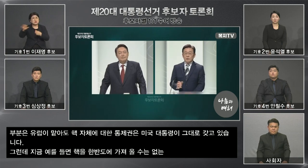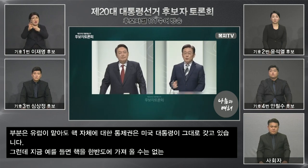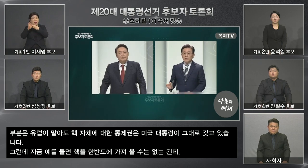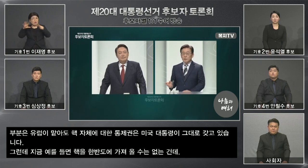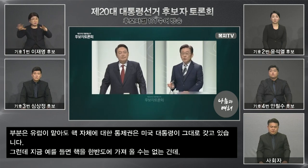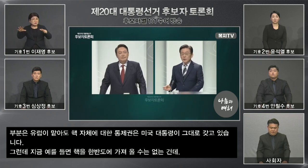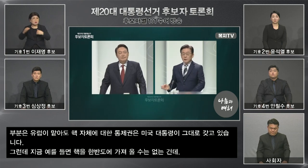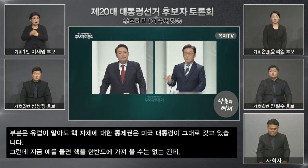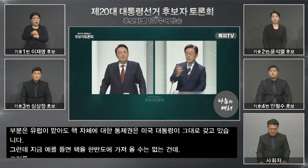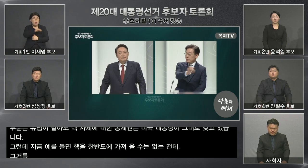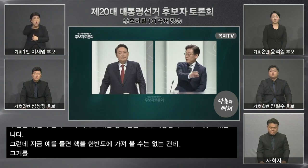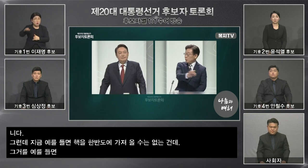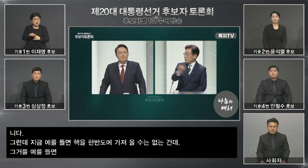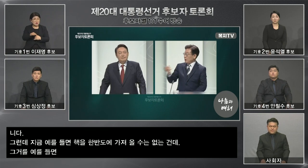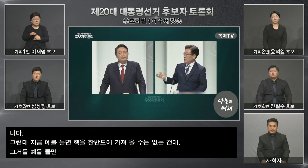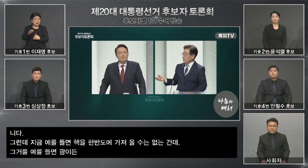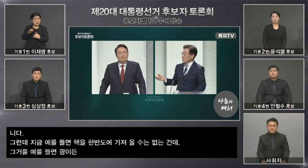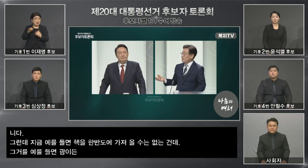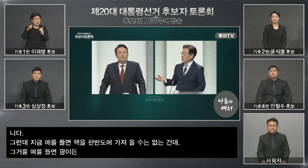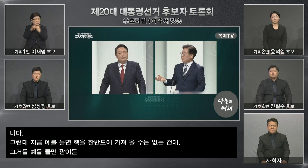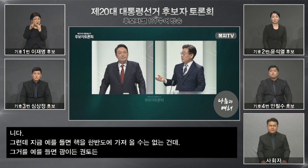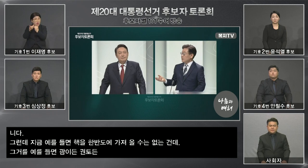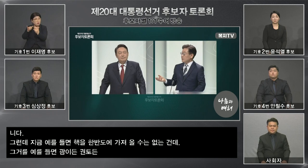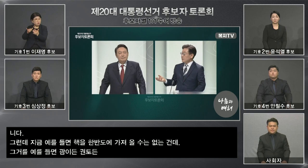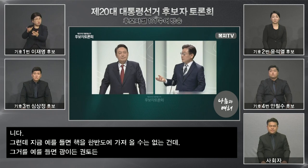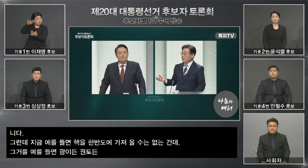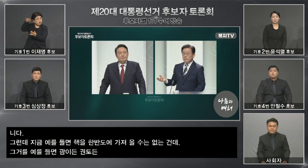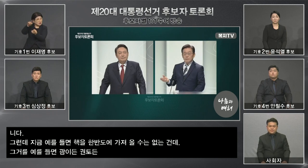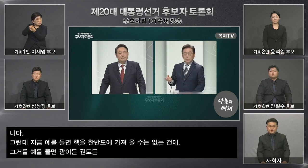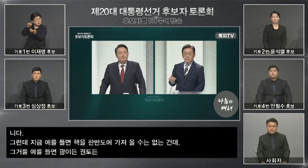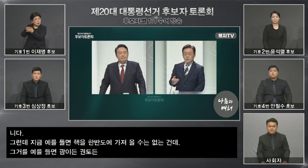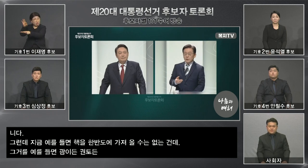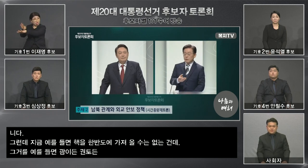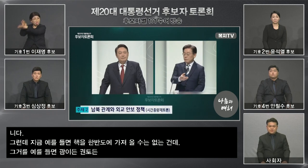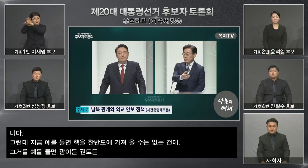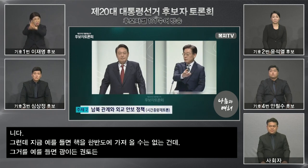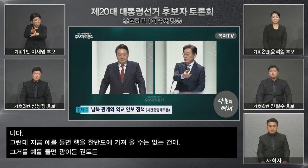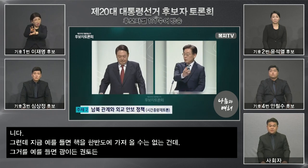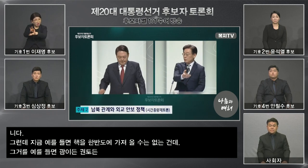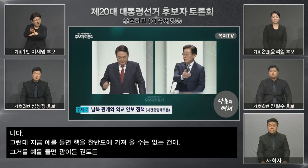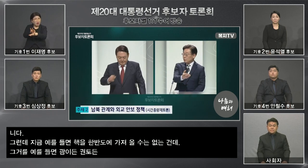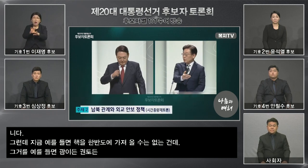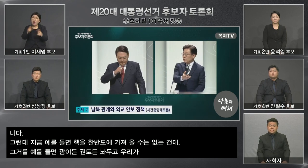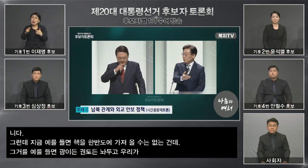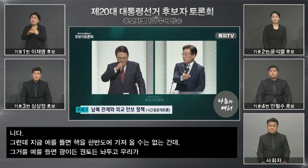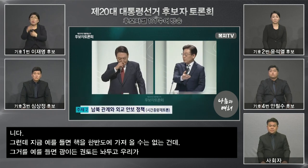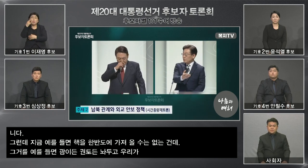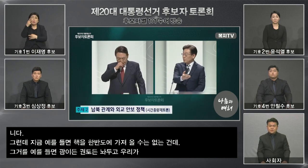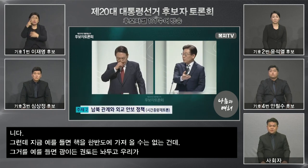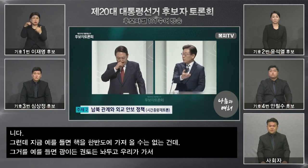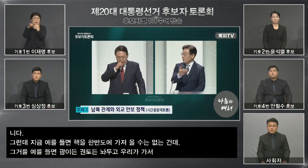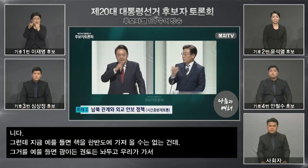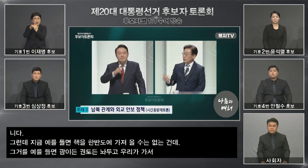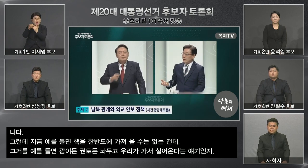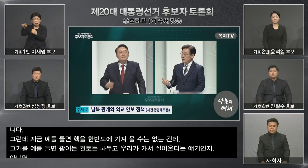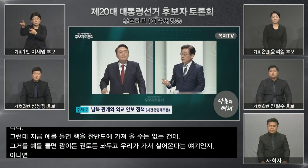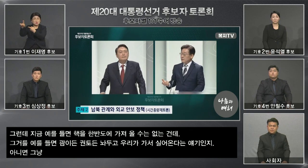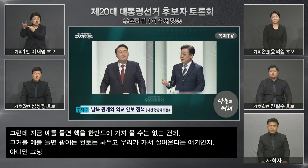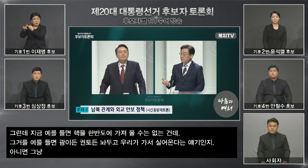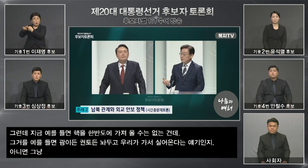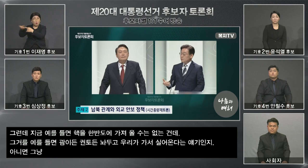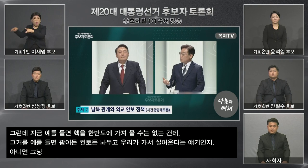그럼 우리 전투기에 가서 실어온다는 얘기인지 아니면 그냥 미국 전투기로, 전폭기로